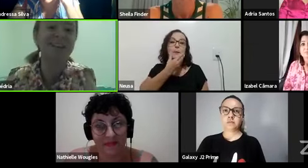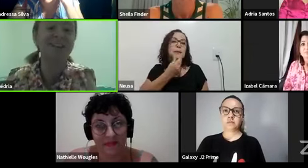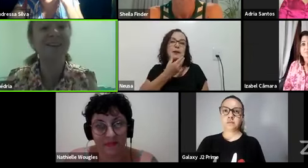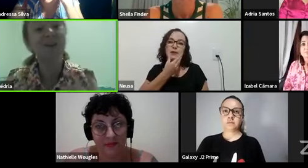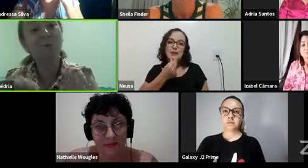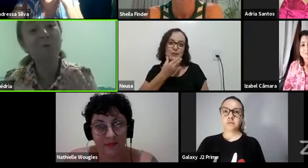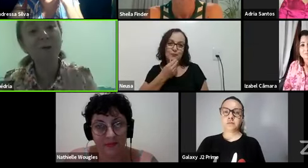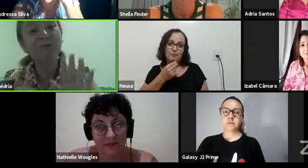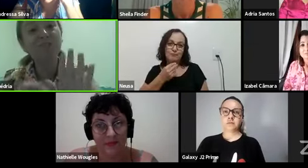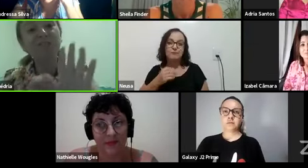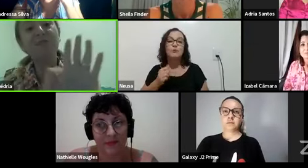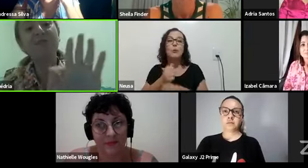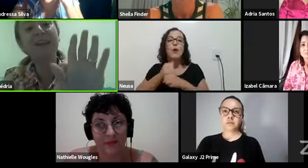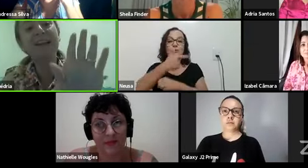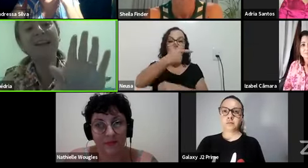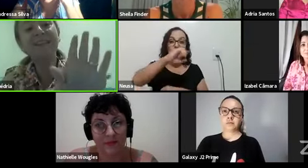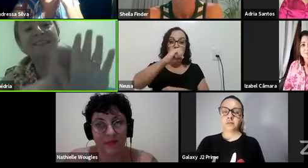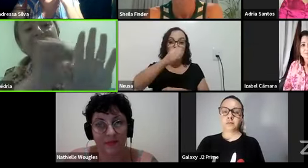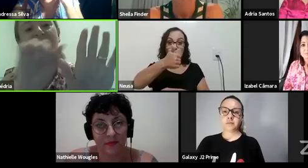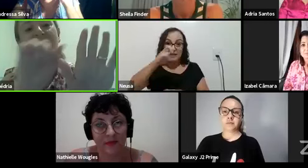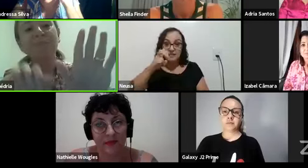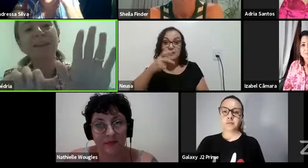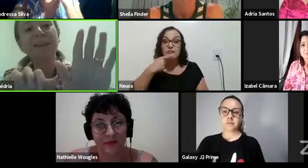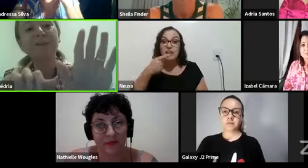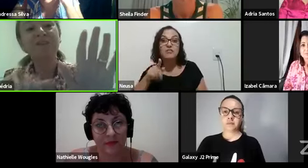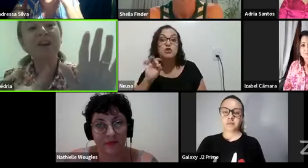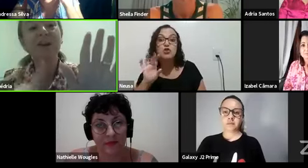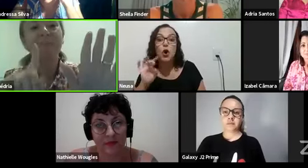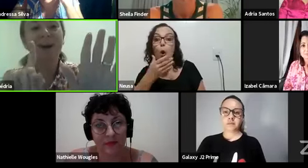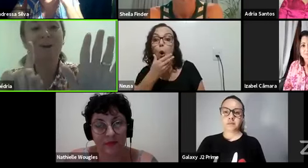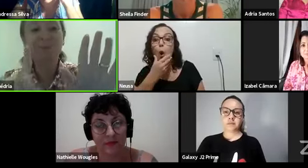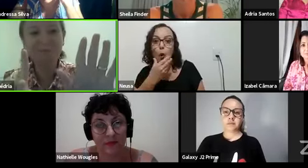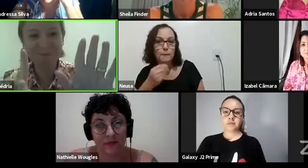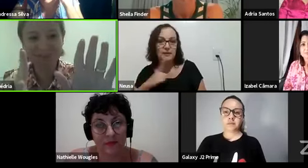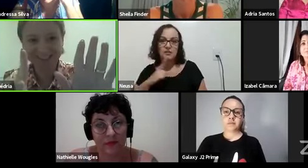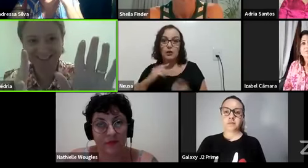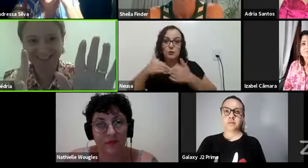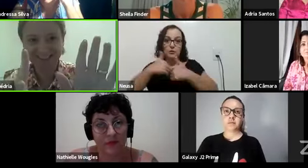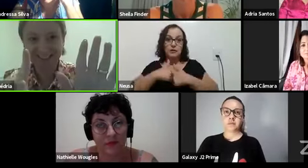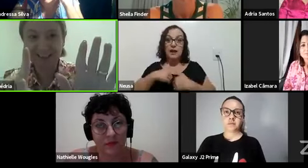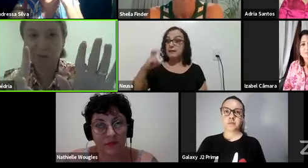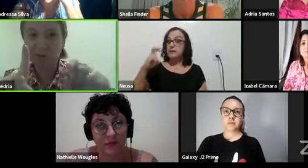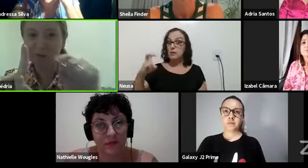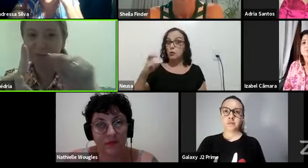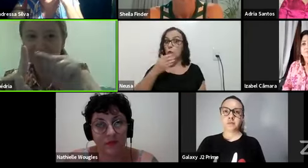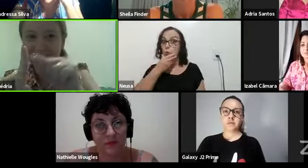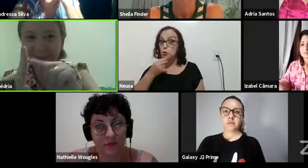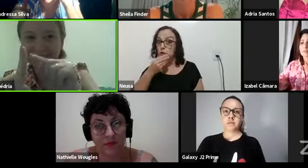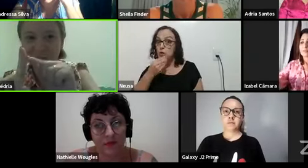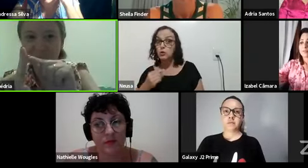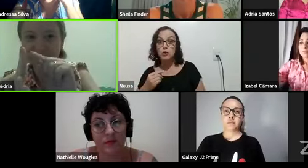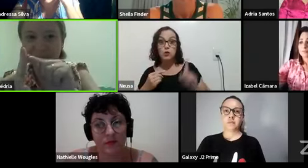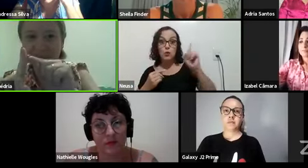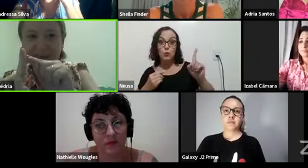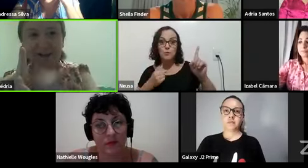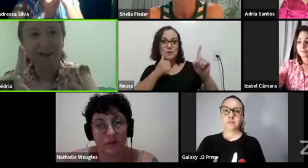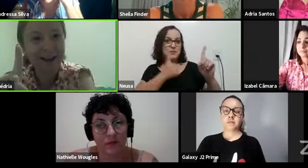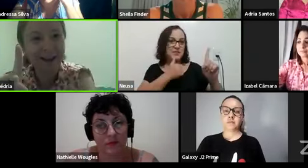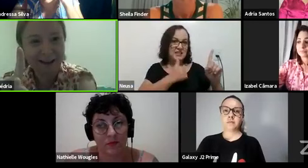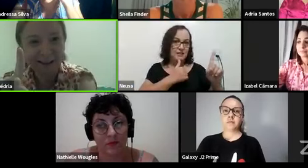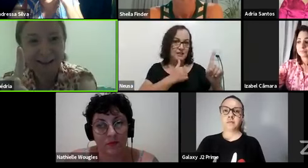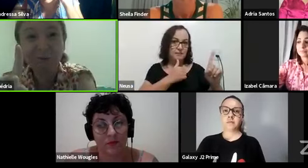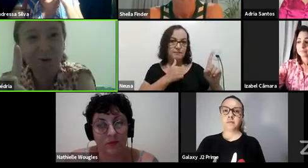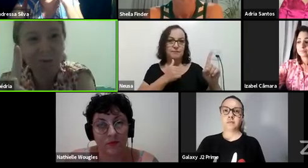tinha em 2015? O autismo, ele é 5 meninos para uma menina. E quando dá nessa uma